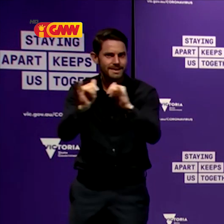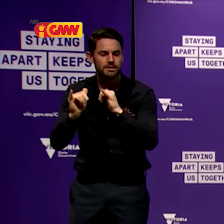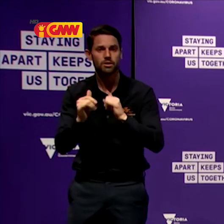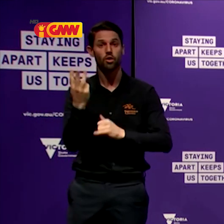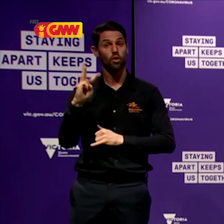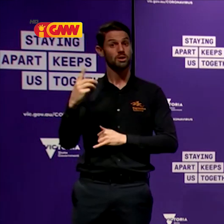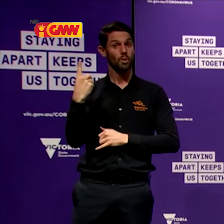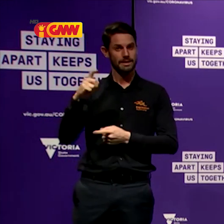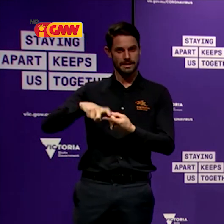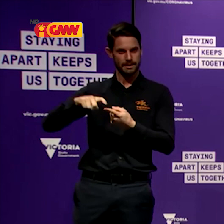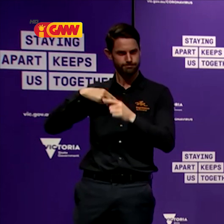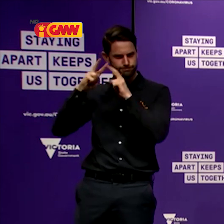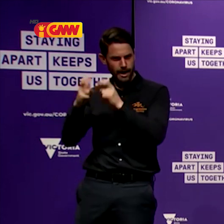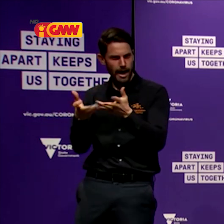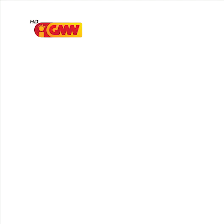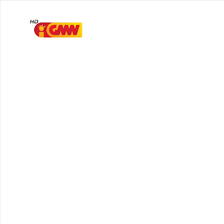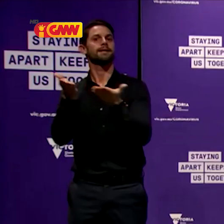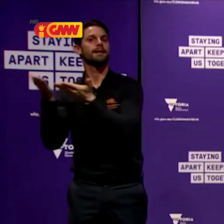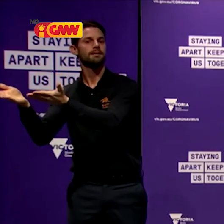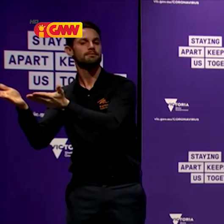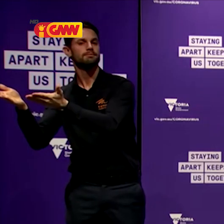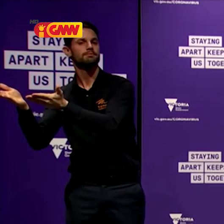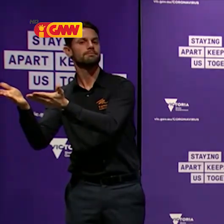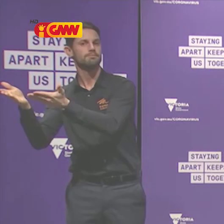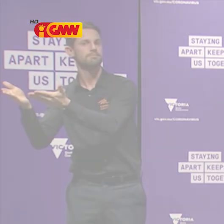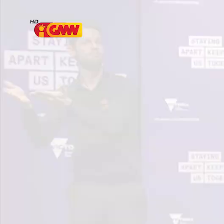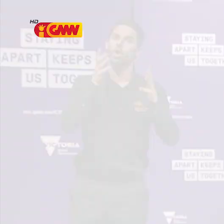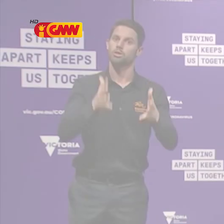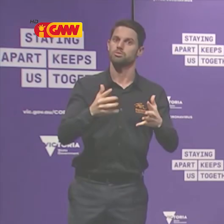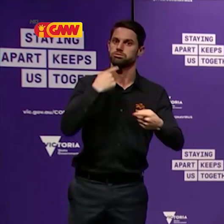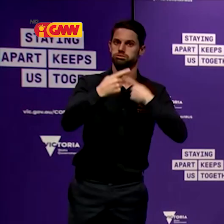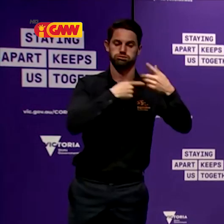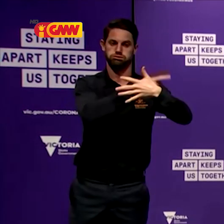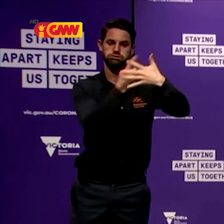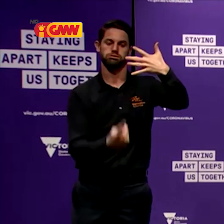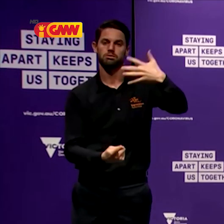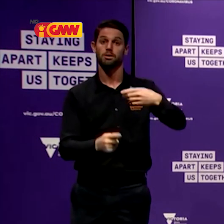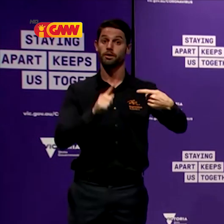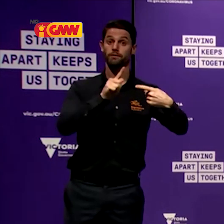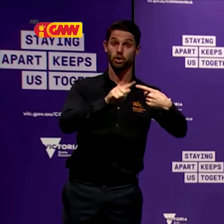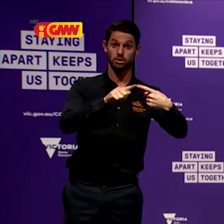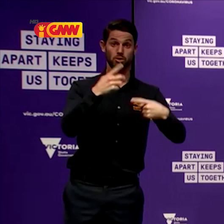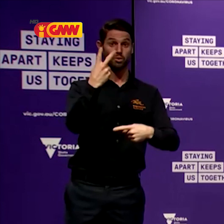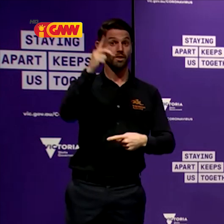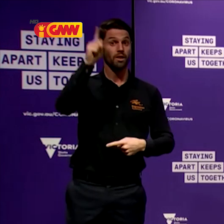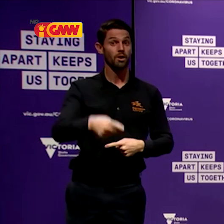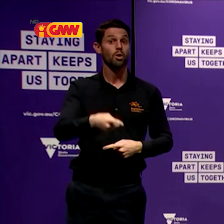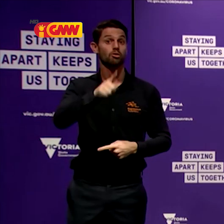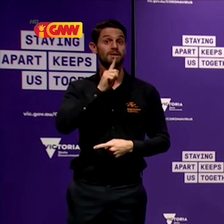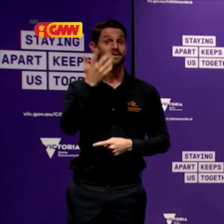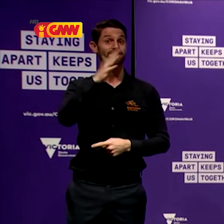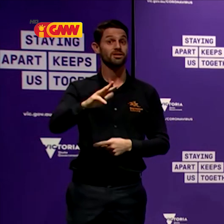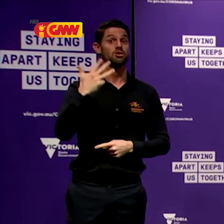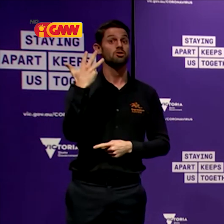serviço, escola, halo exercício, com comida do duração semana hat. First of all, we have